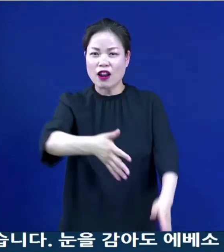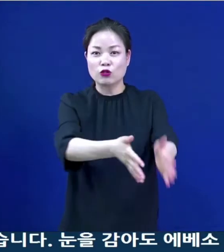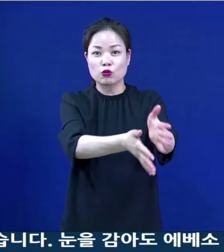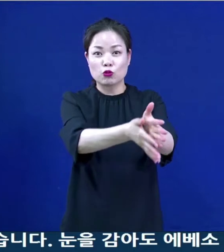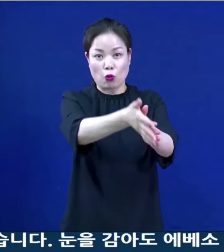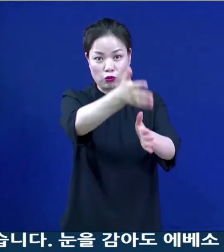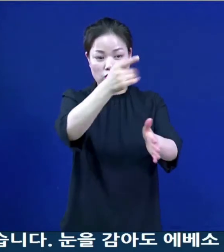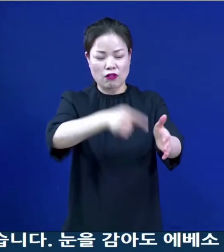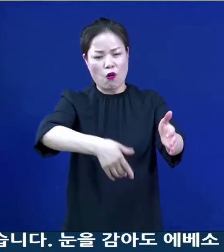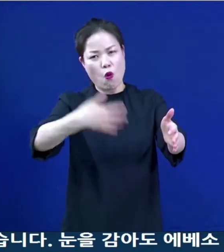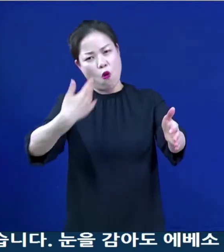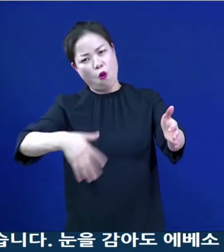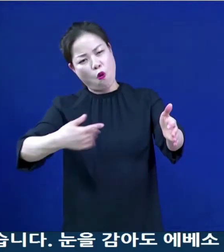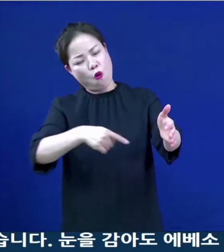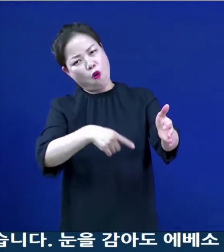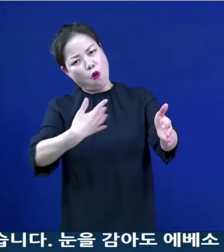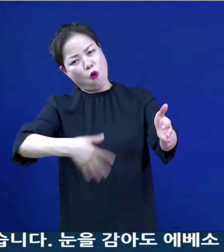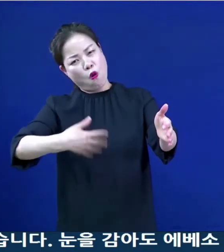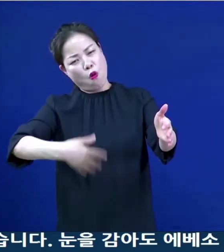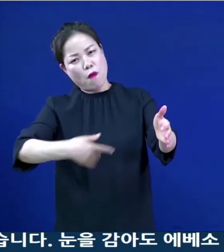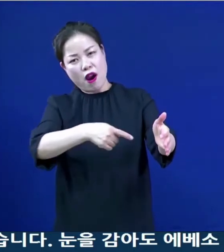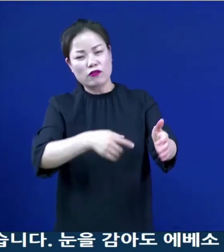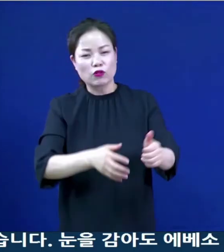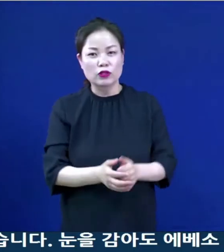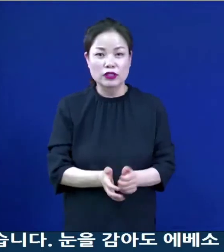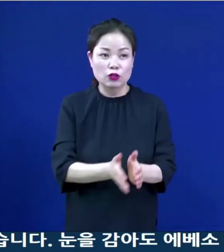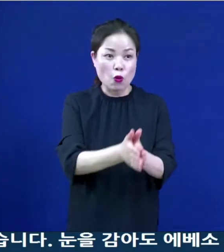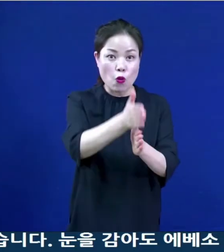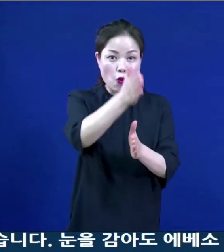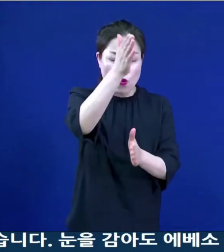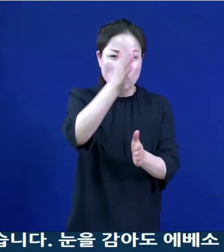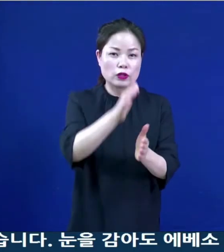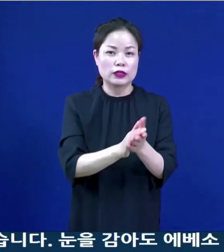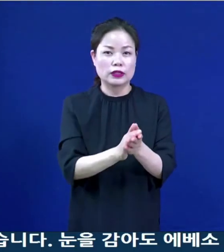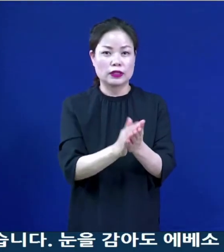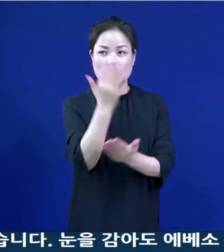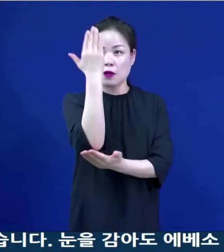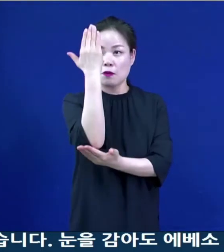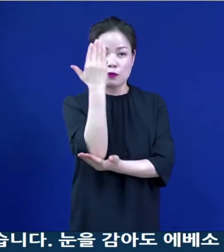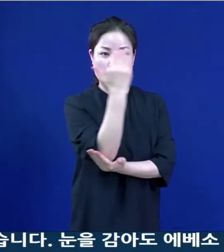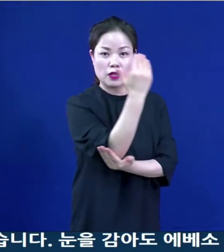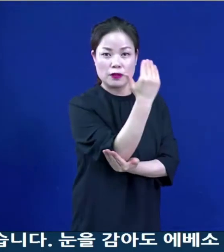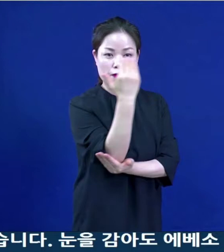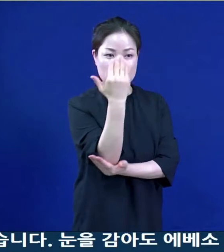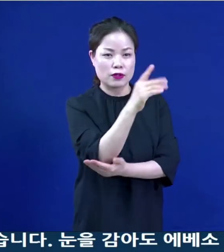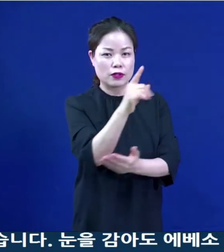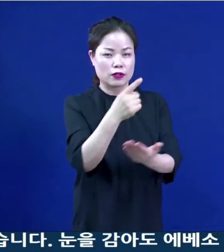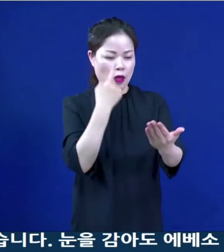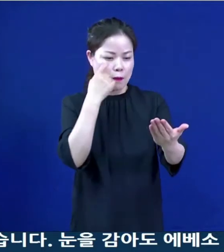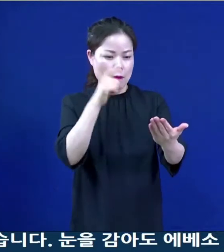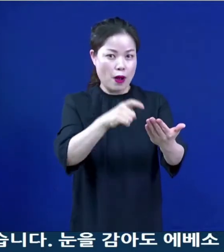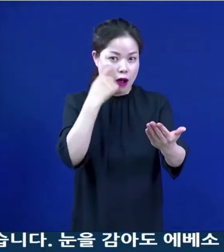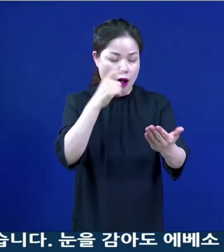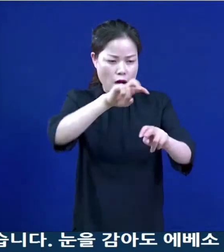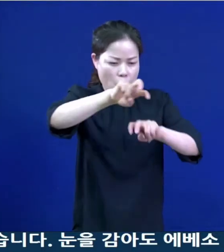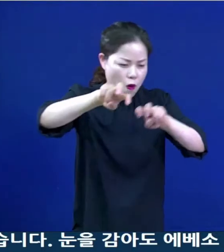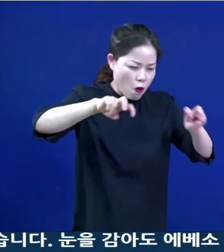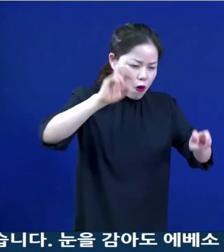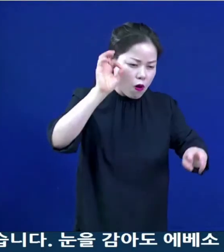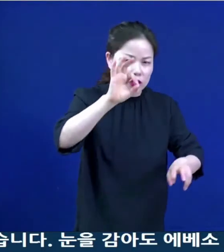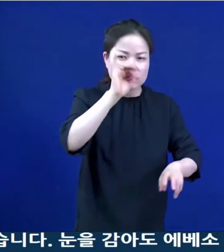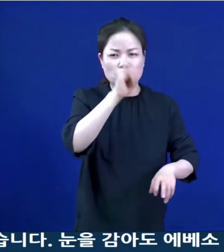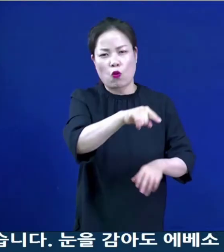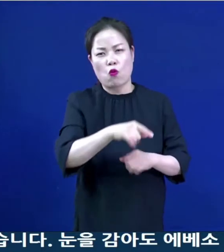대단한 도시인데 엄청나게 큰 도시인데 거기에 여러 비문들이 고고학 발굴로 인해서 발견이 됐는데 비문들을 보게